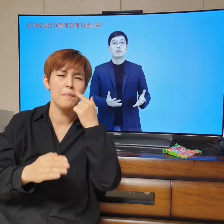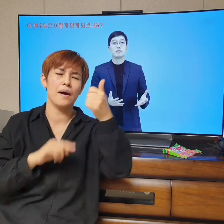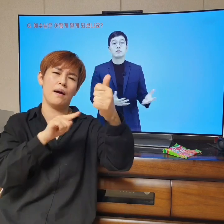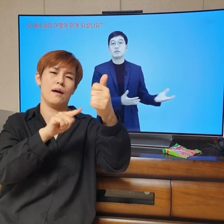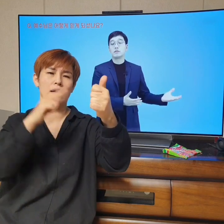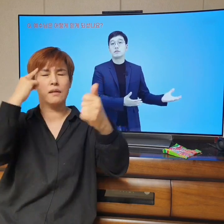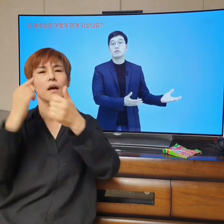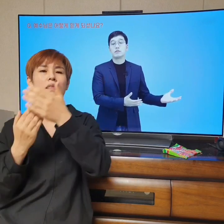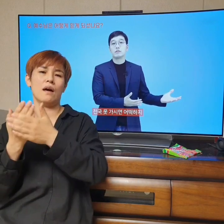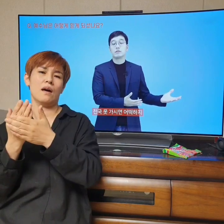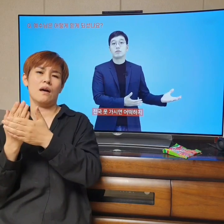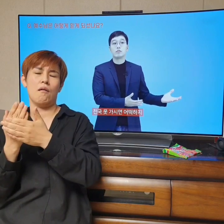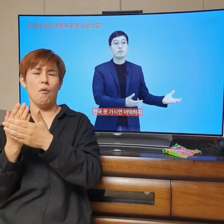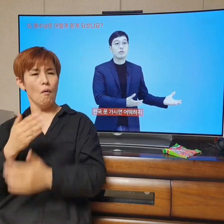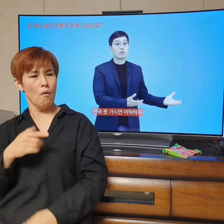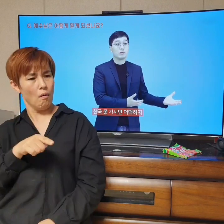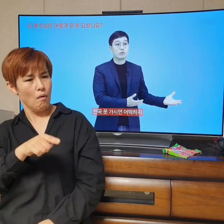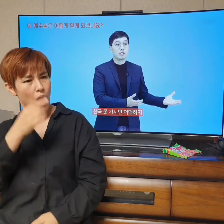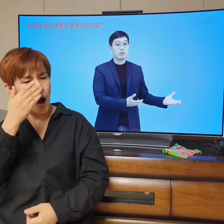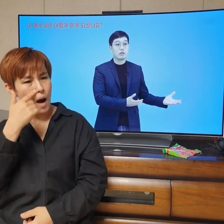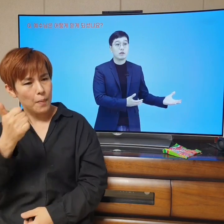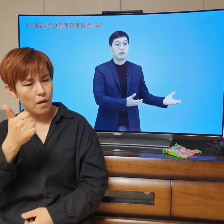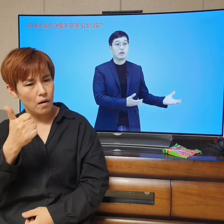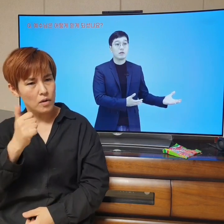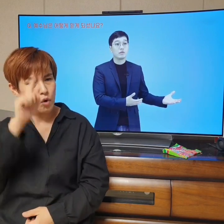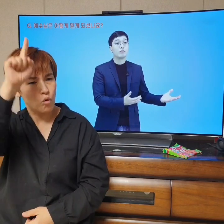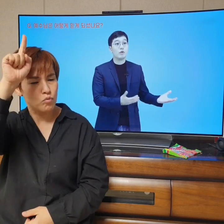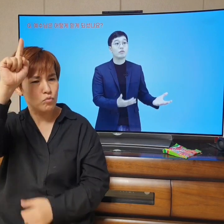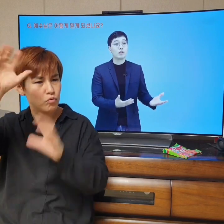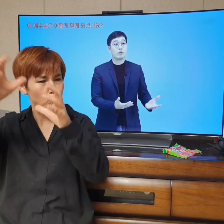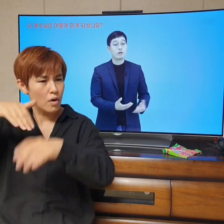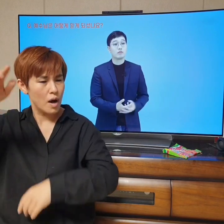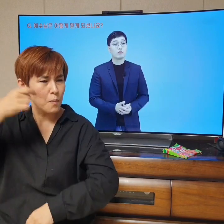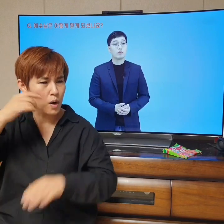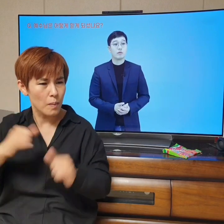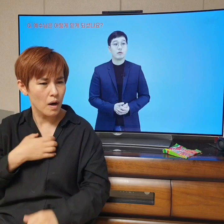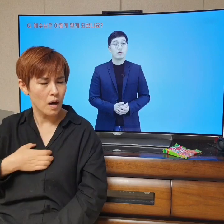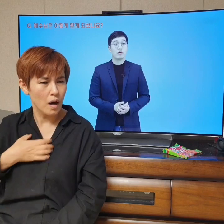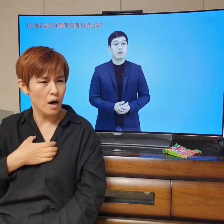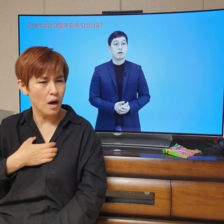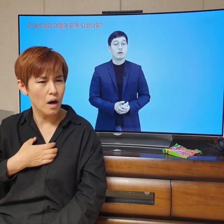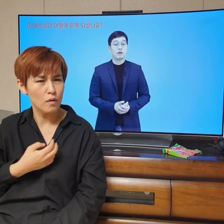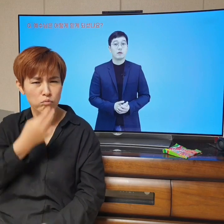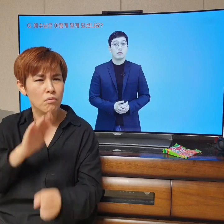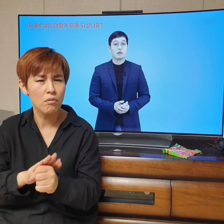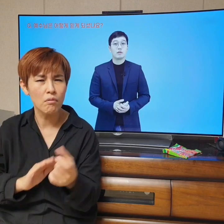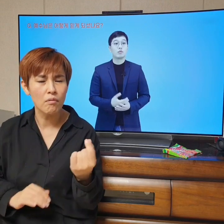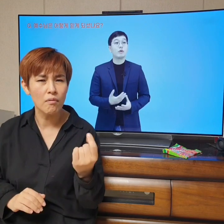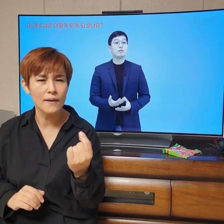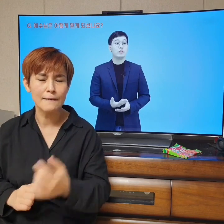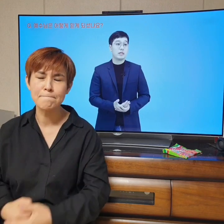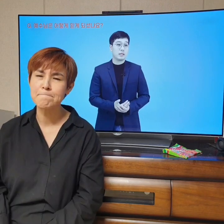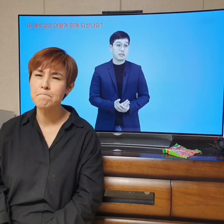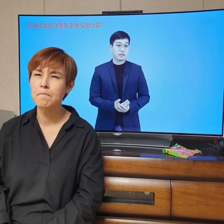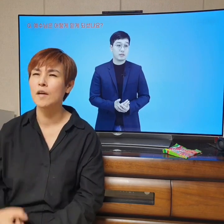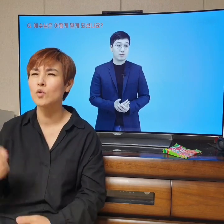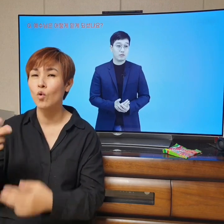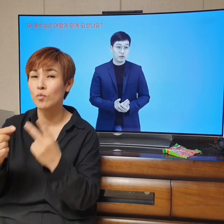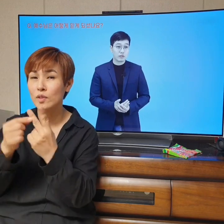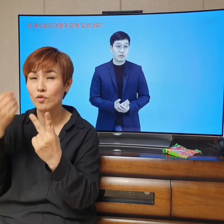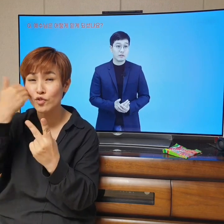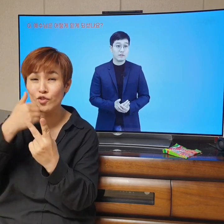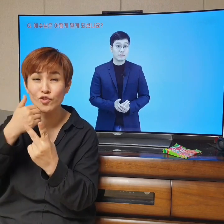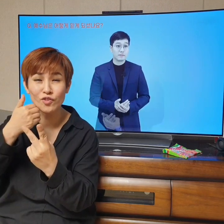그러다가 천국 못 가시면 어떡하지? 너무 억울하기도 하고 그리고 또 한 분이 생각이